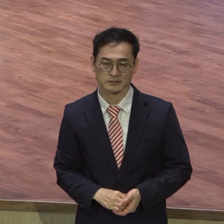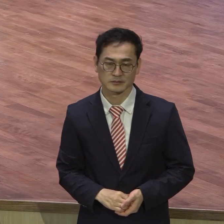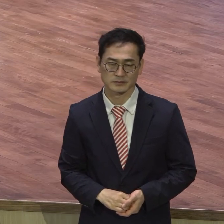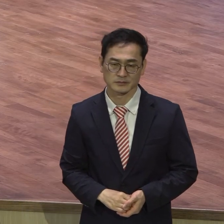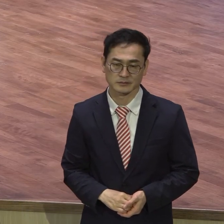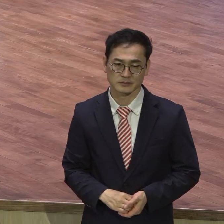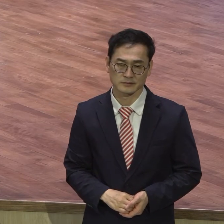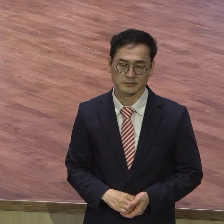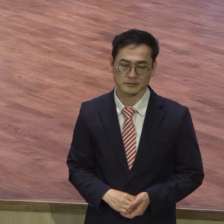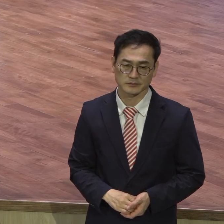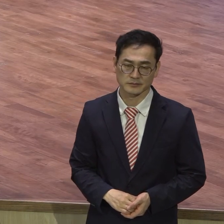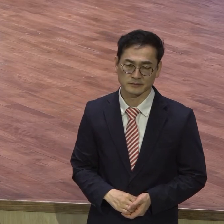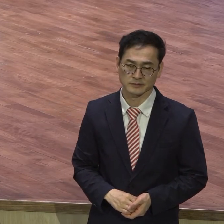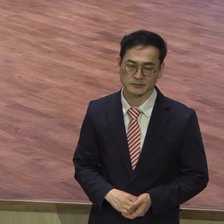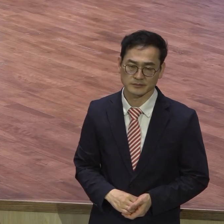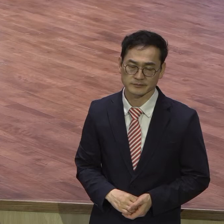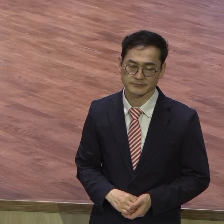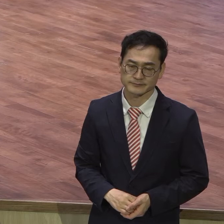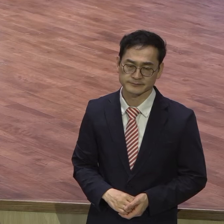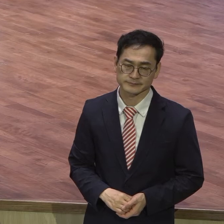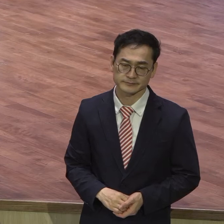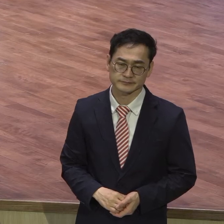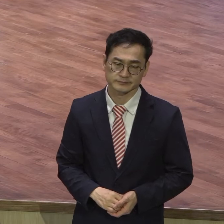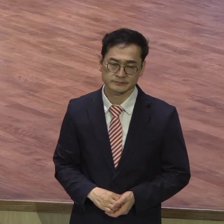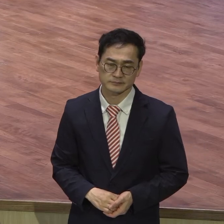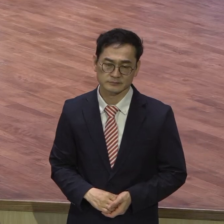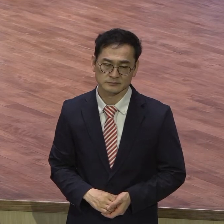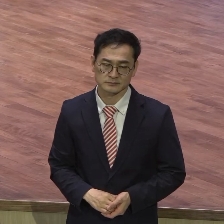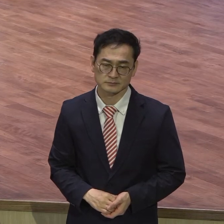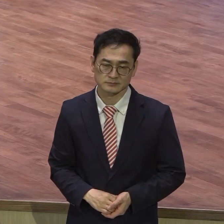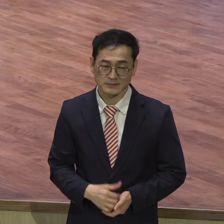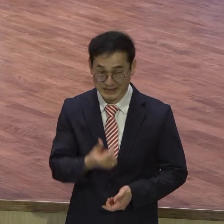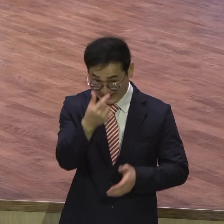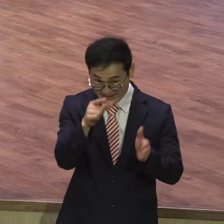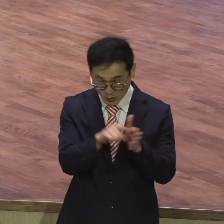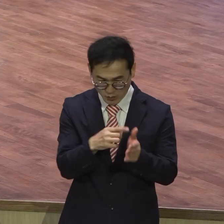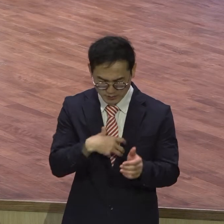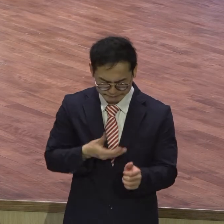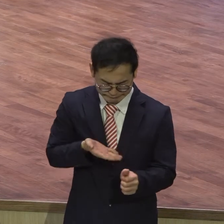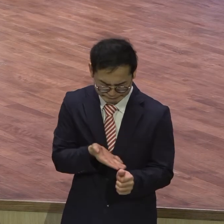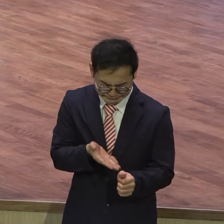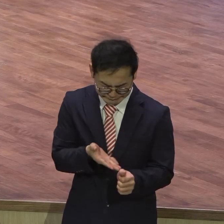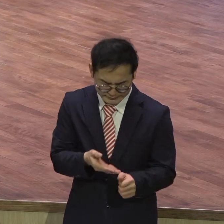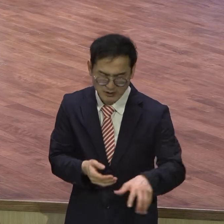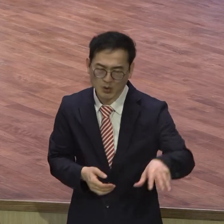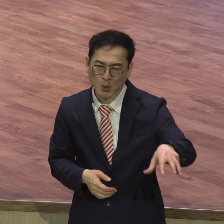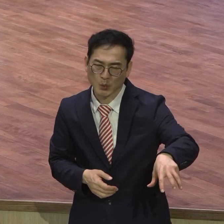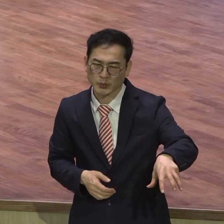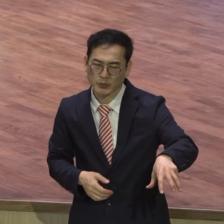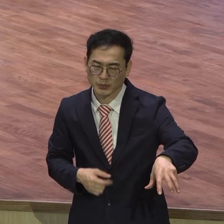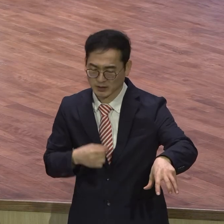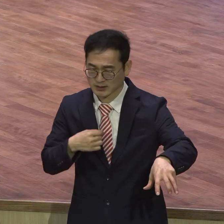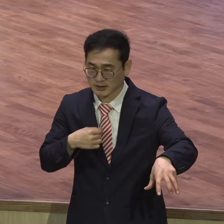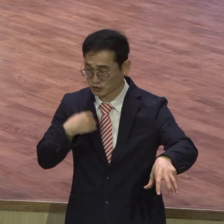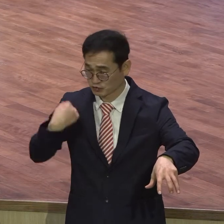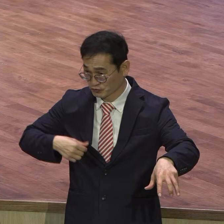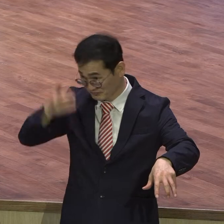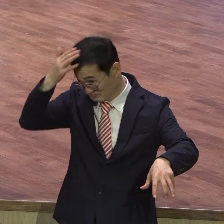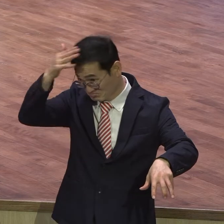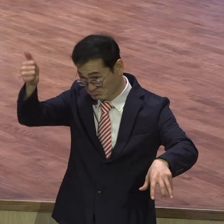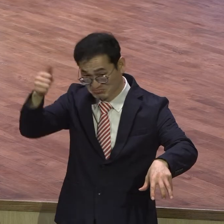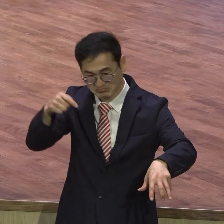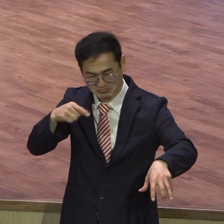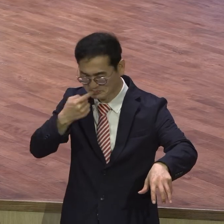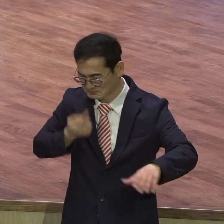있다고 지구상에 지금 가장 기독교를 핍박하는 희진핑 중심으로 아시겠어요?